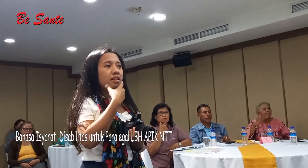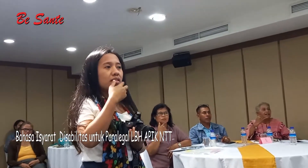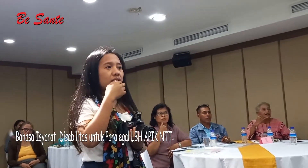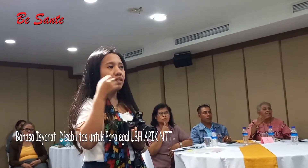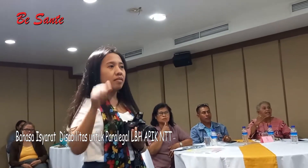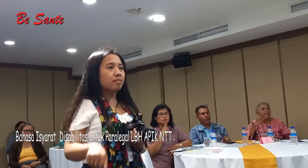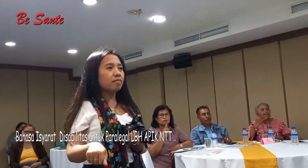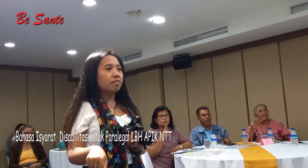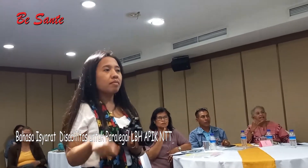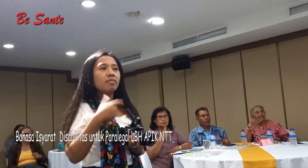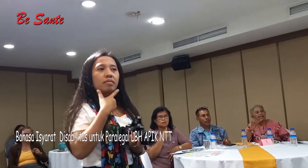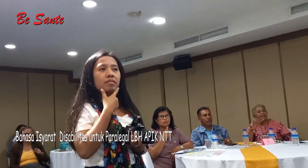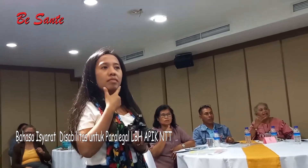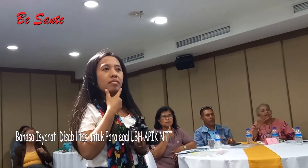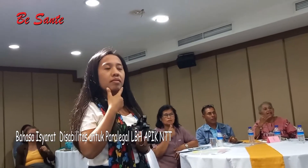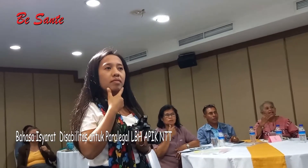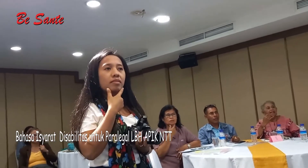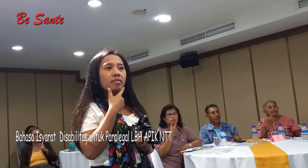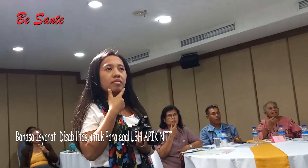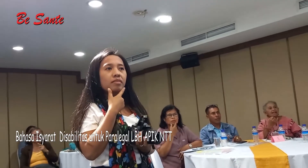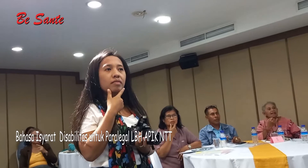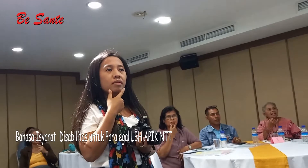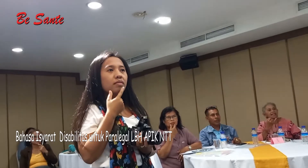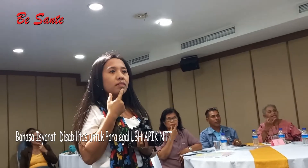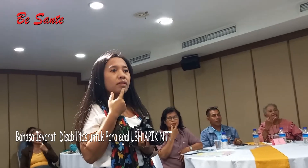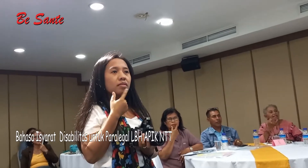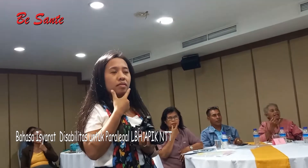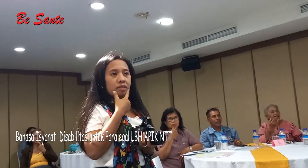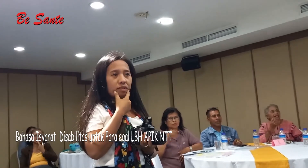Nenek. Nenek. Nenek kan nenek pakai tongkat. Jadi ini nenek po ontong nih. Nenek. Nenek. Nah,